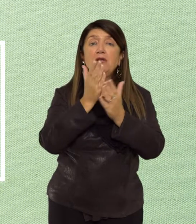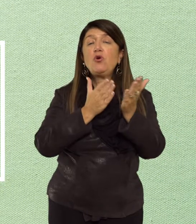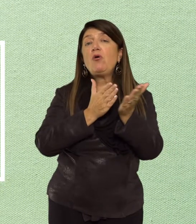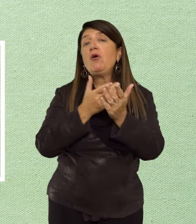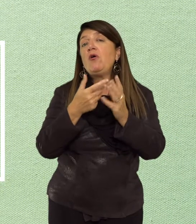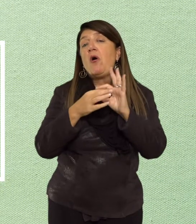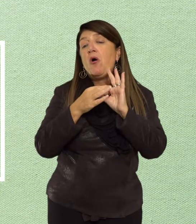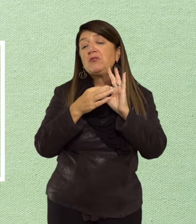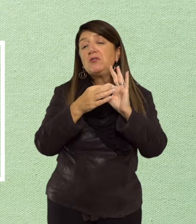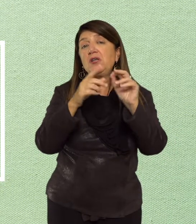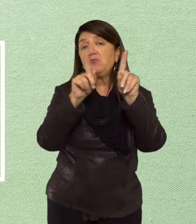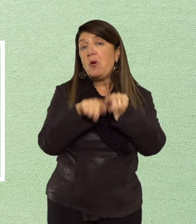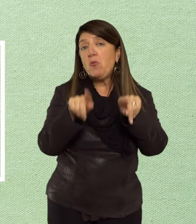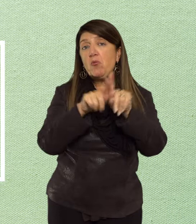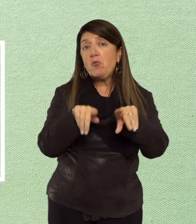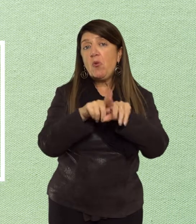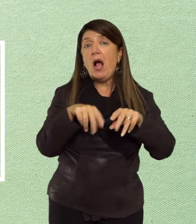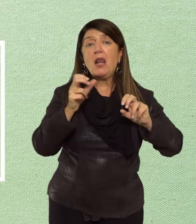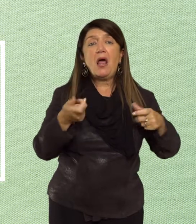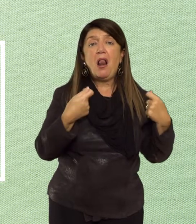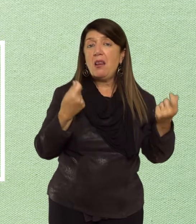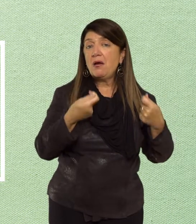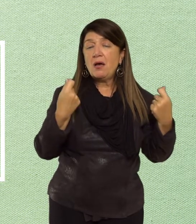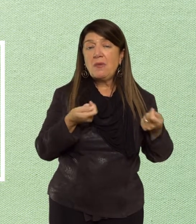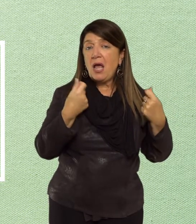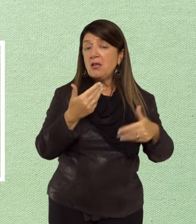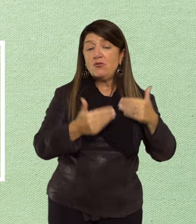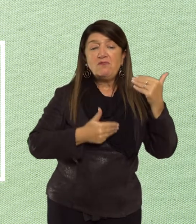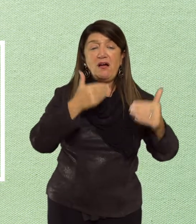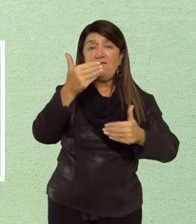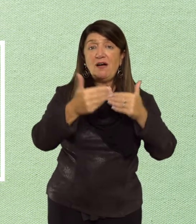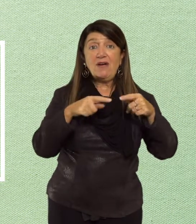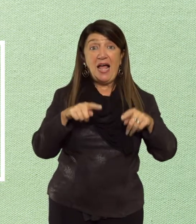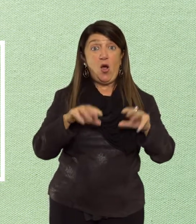quant'altro. E semplicemente colgo l'occasione